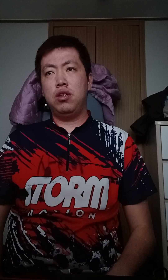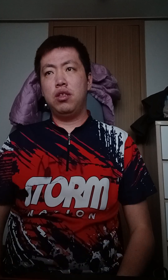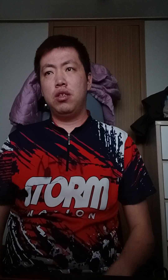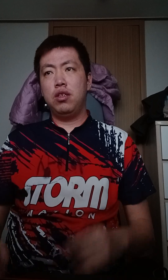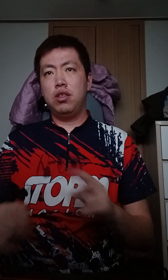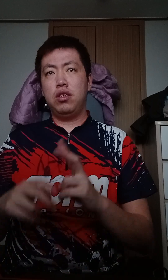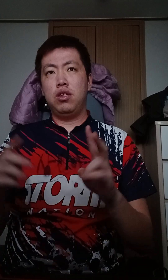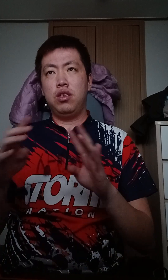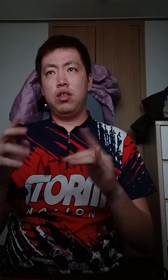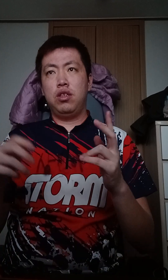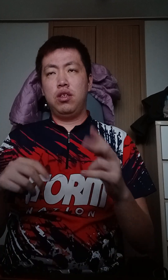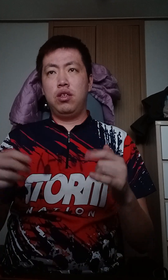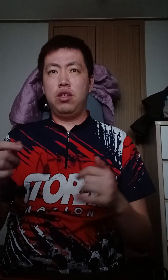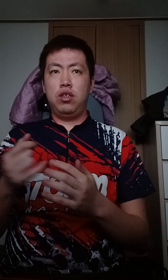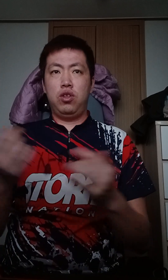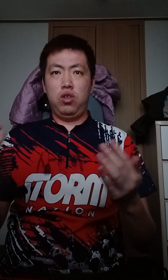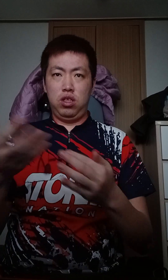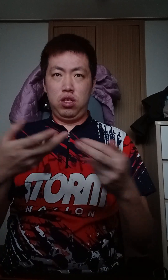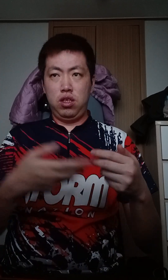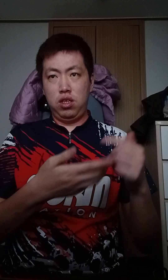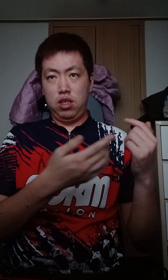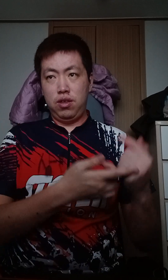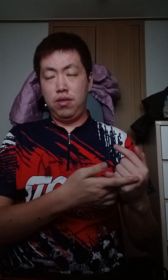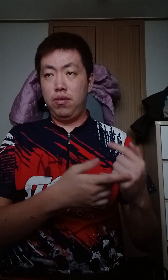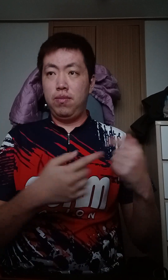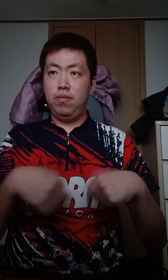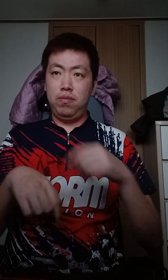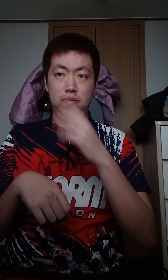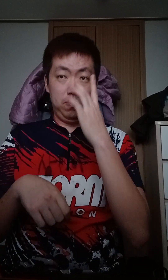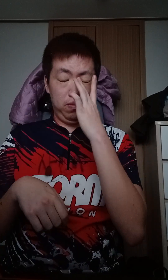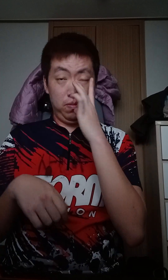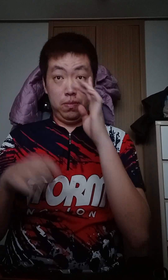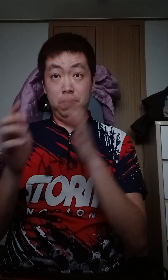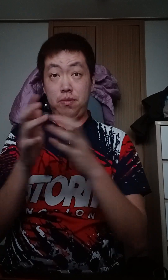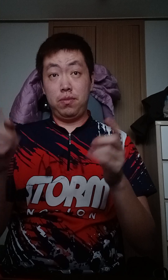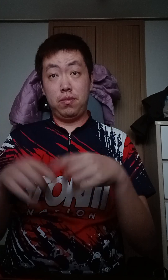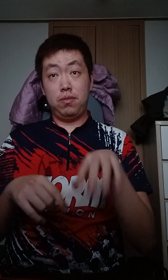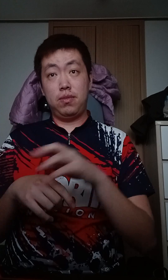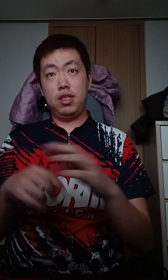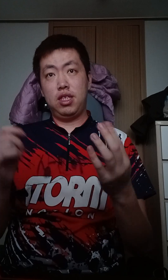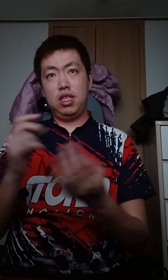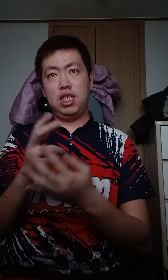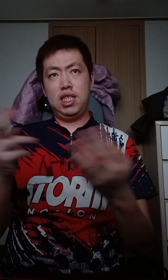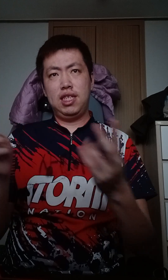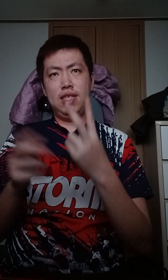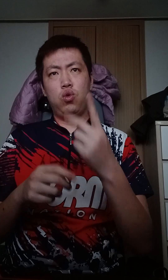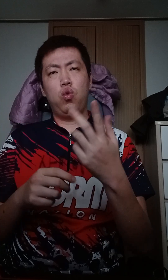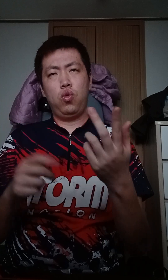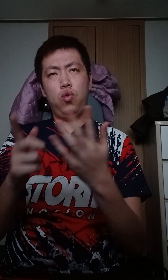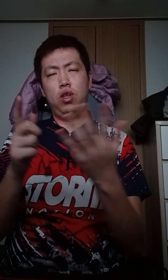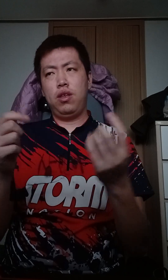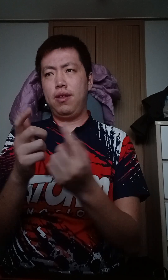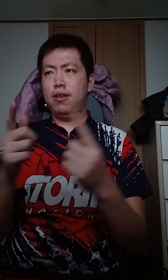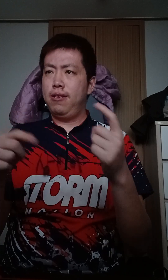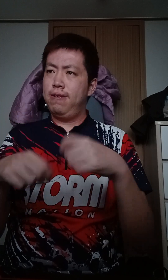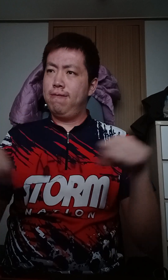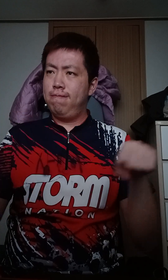오전 9시 반쯤에 남해고속도로 부산 방향 행정분기점 인근에서 승용차와 2.5톤 화물차가 부딪히는 사고가